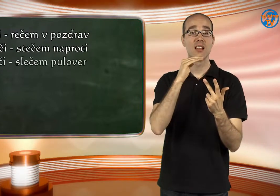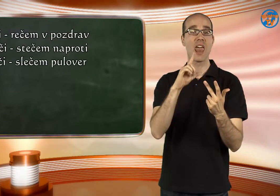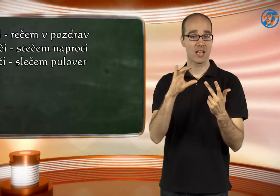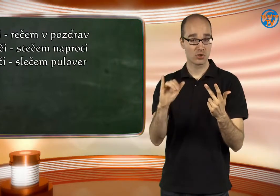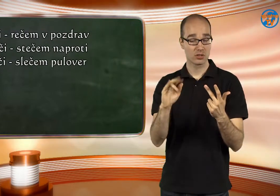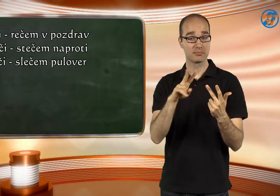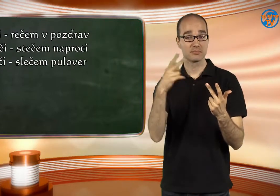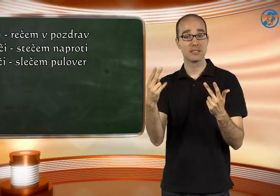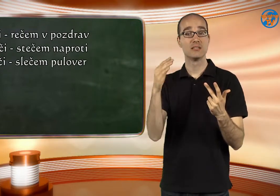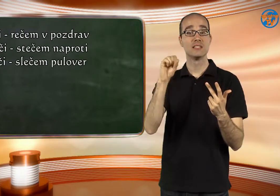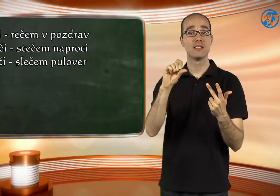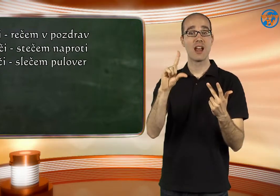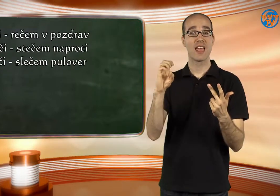Sleči, slečem pulover.